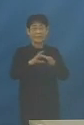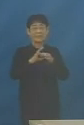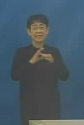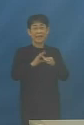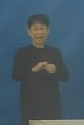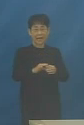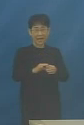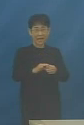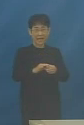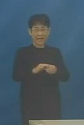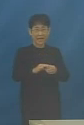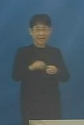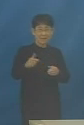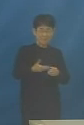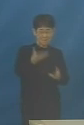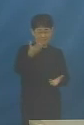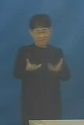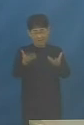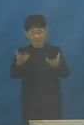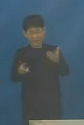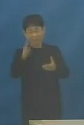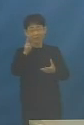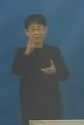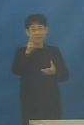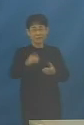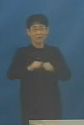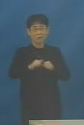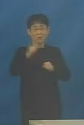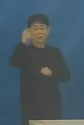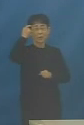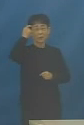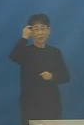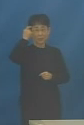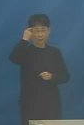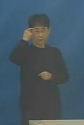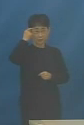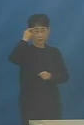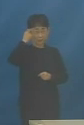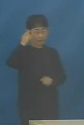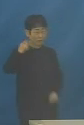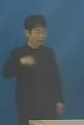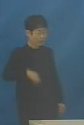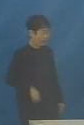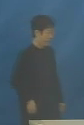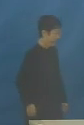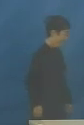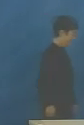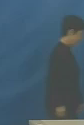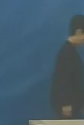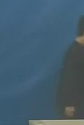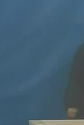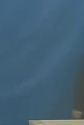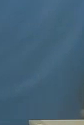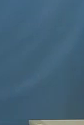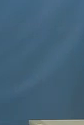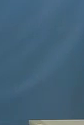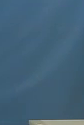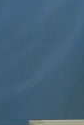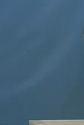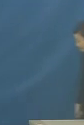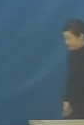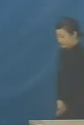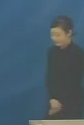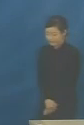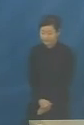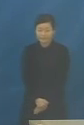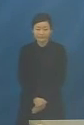あの醸し出していければというふうに思いますあのう良いよですねえ鳥取県の方では